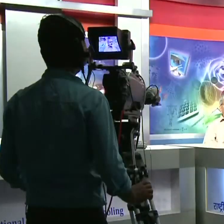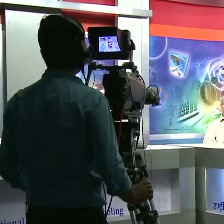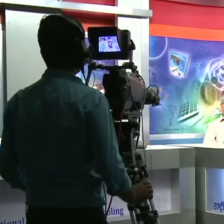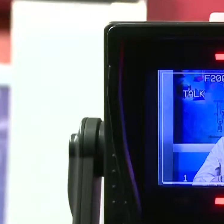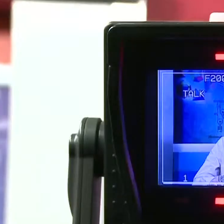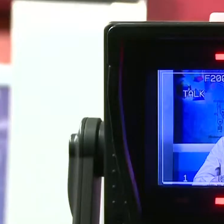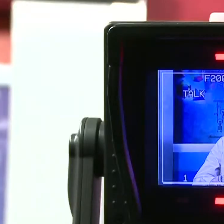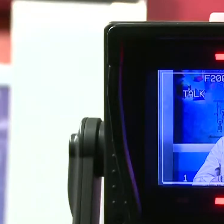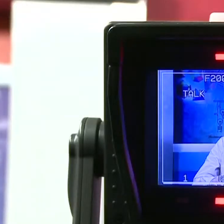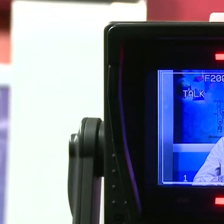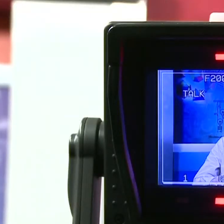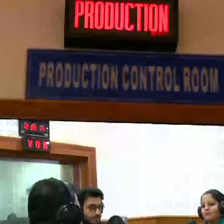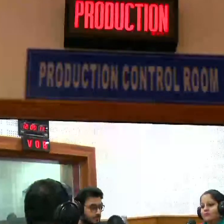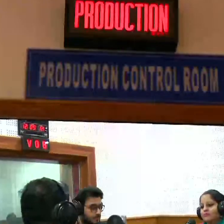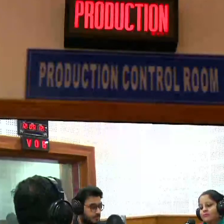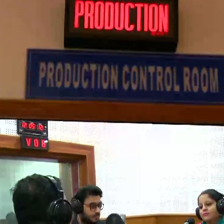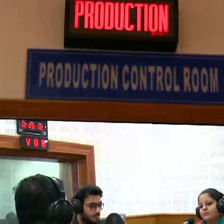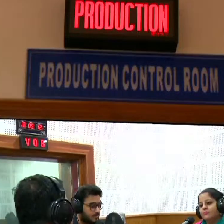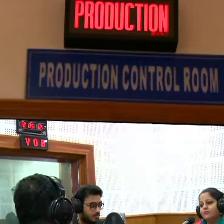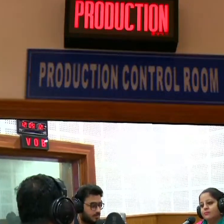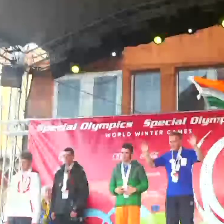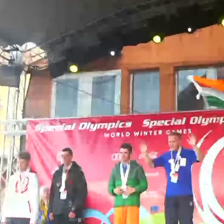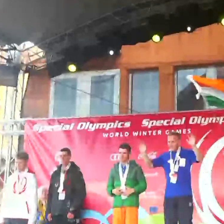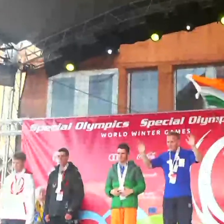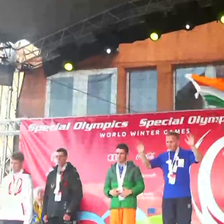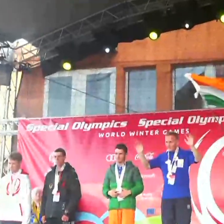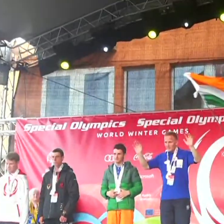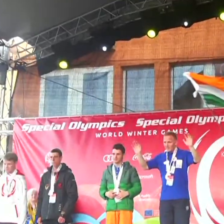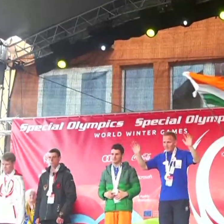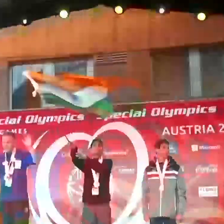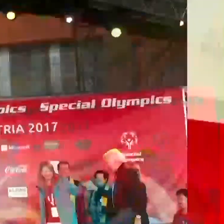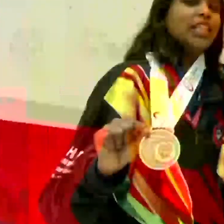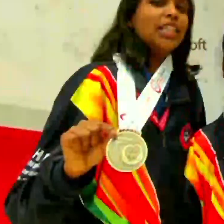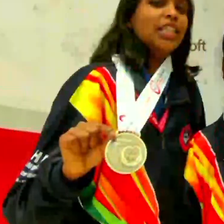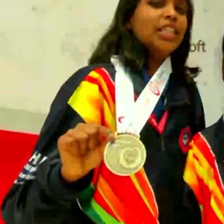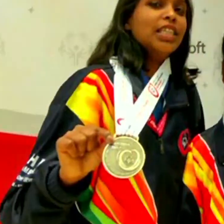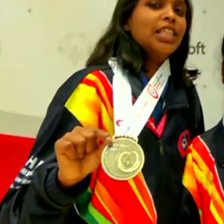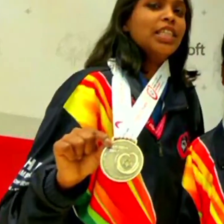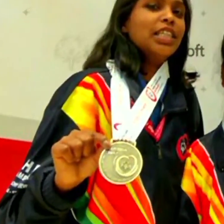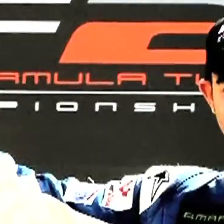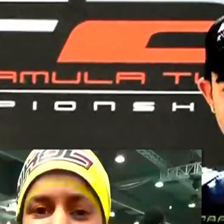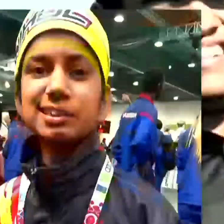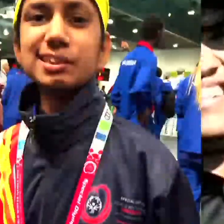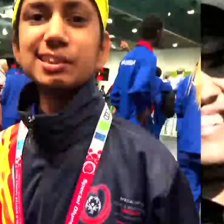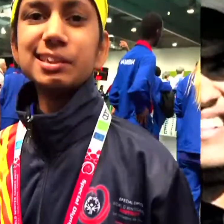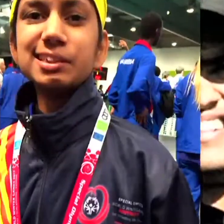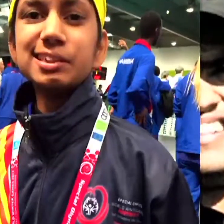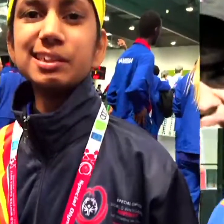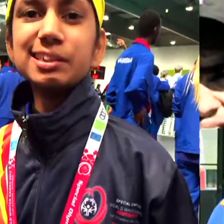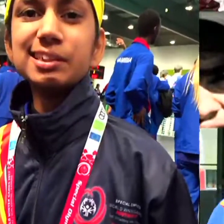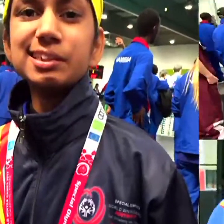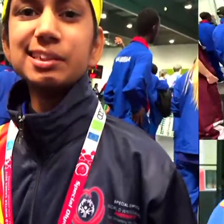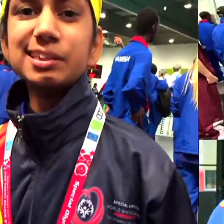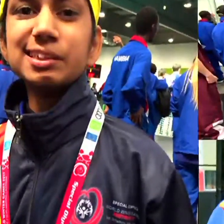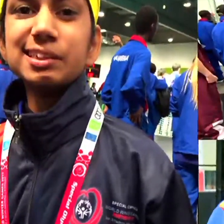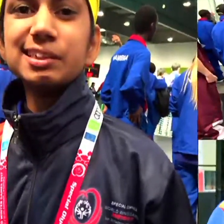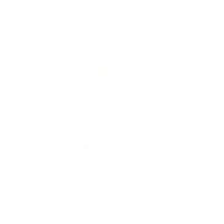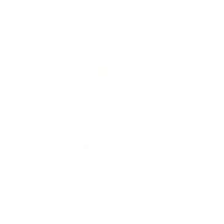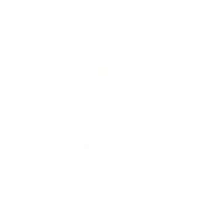बने, हम अपना रास्ता स्वयं चुने। कोई मन